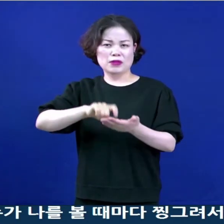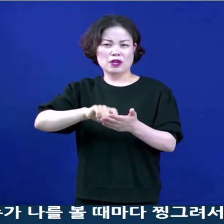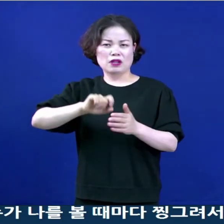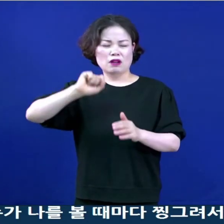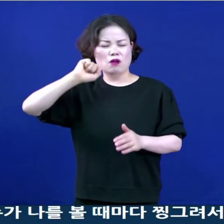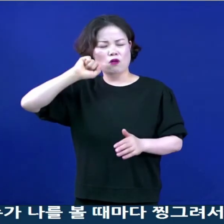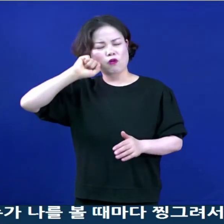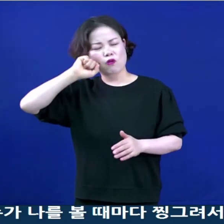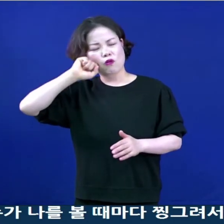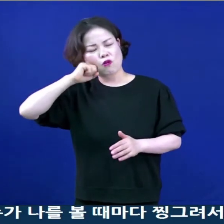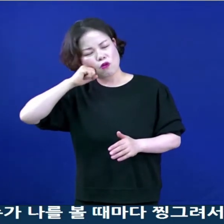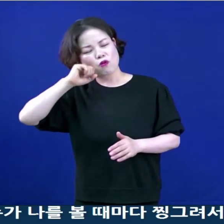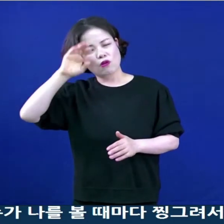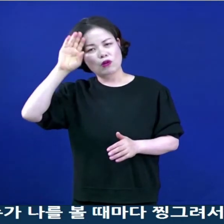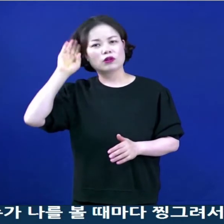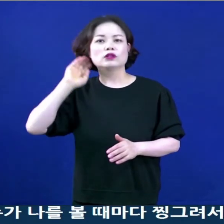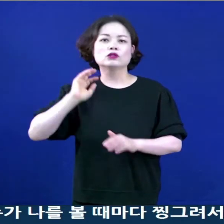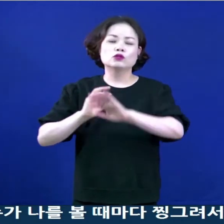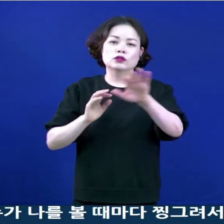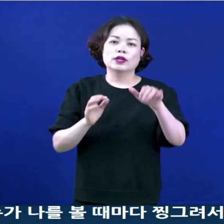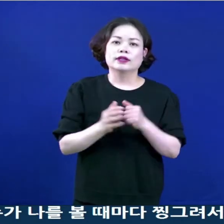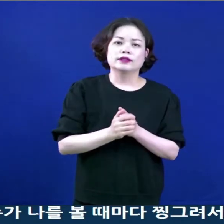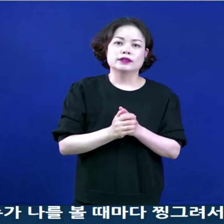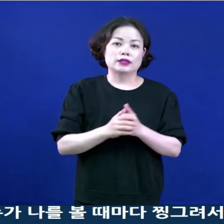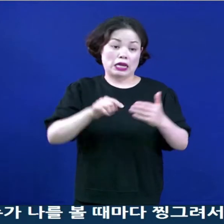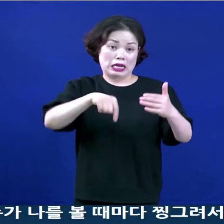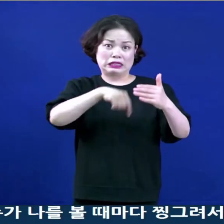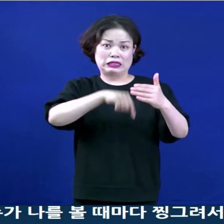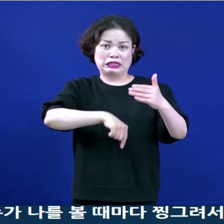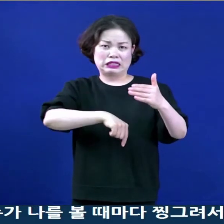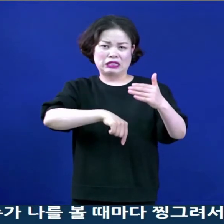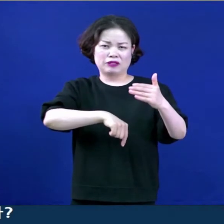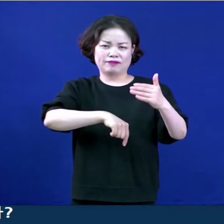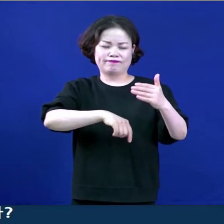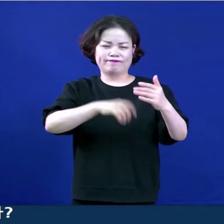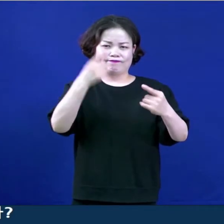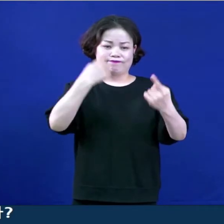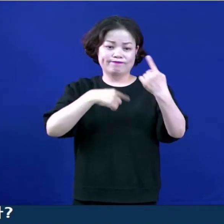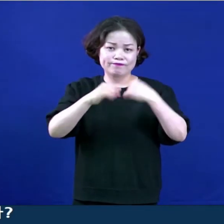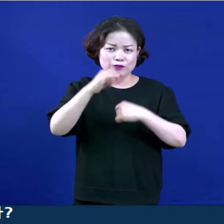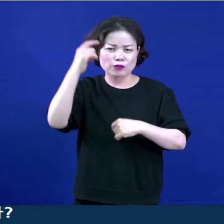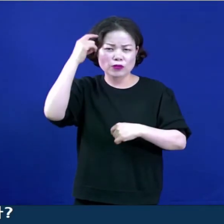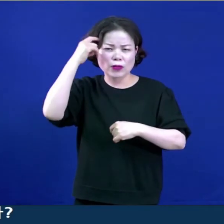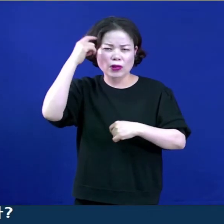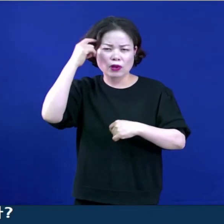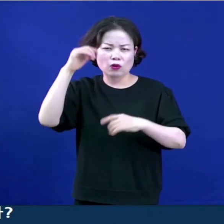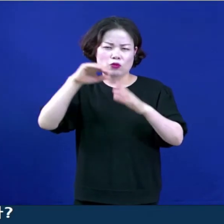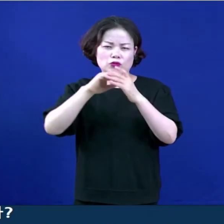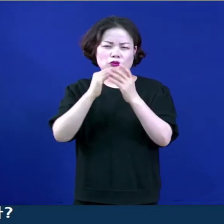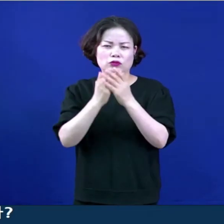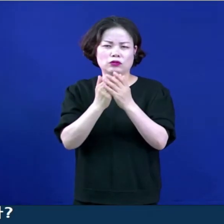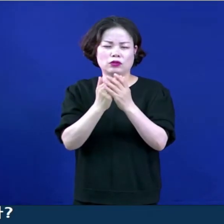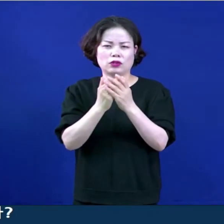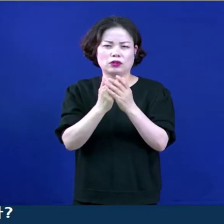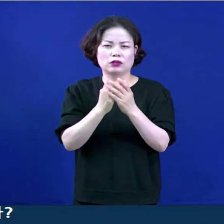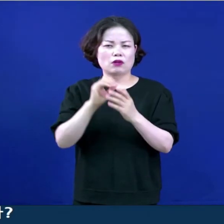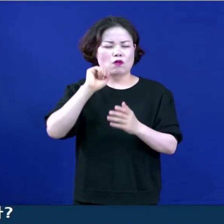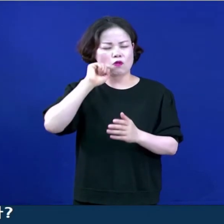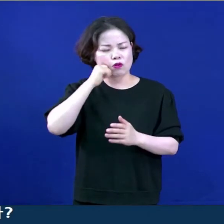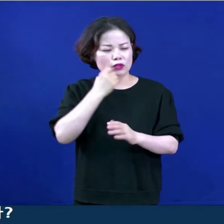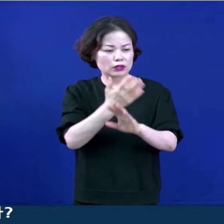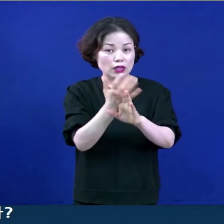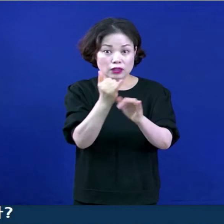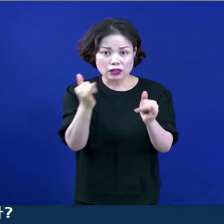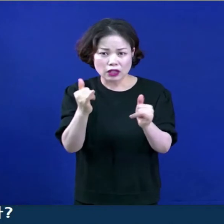너무 어렵지 않게 우리의 이 내면이 많이 망가질 겁니다. 우리가 정신적으로 온전하기 어려울 수도 있을 것 같아요. 다 다른